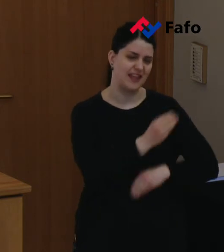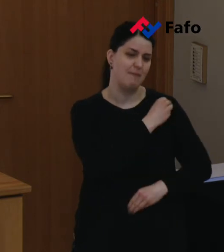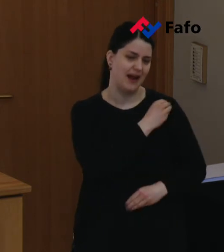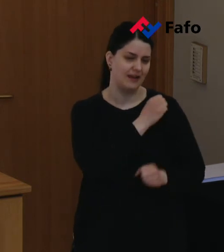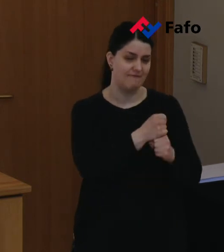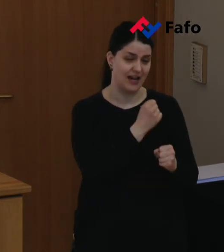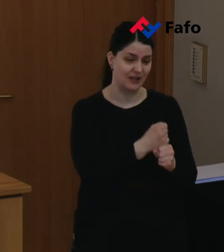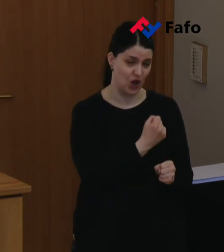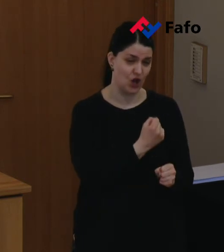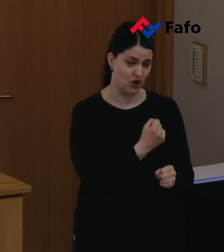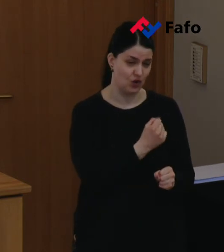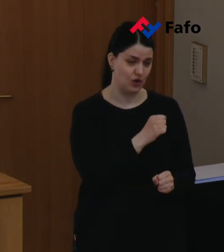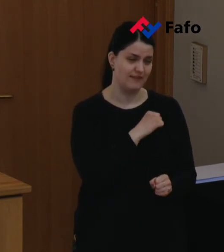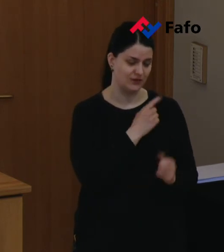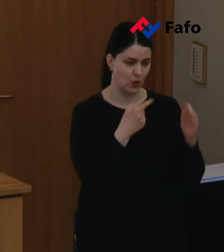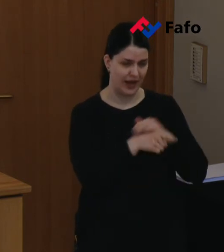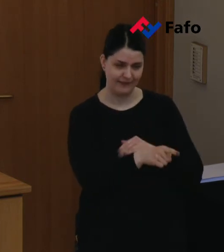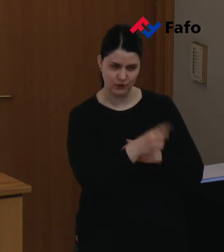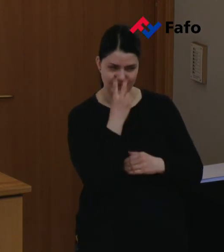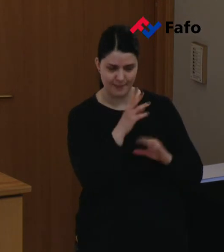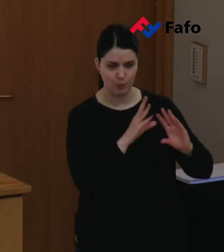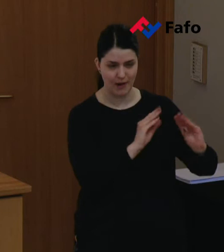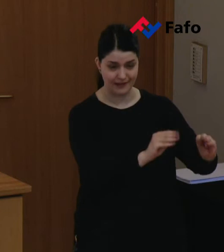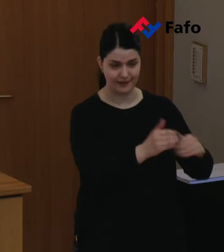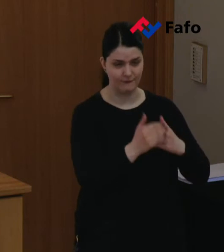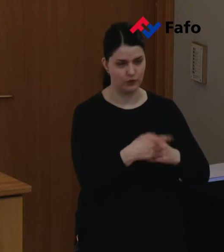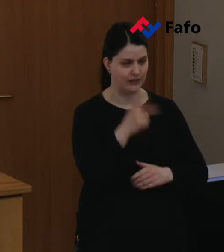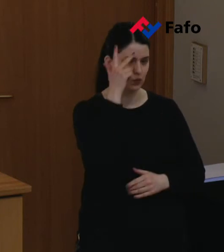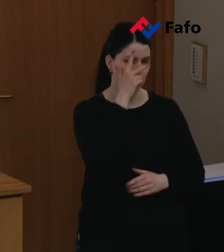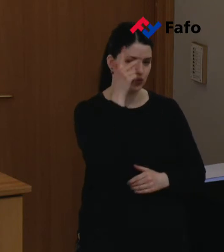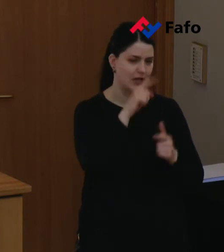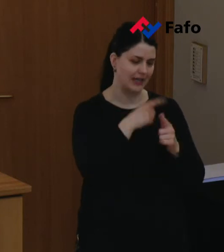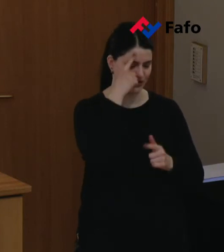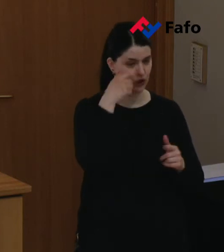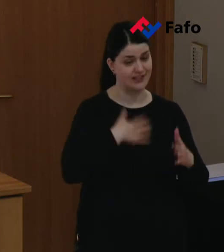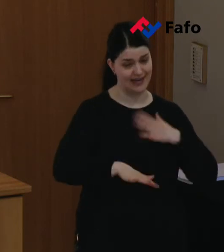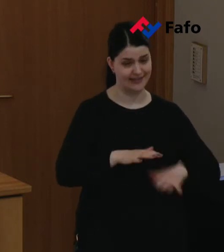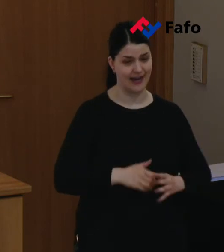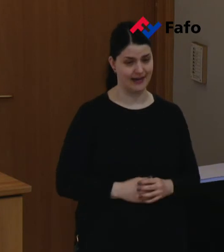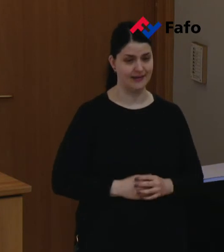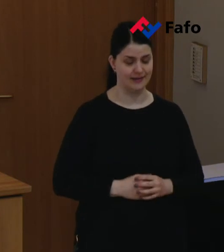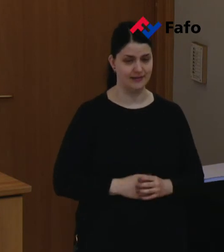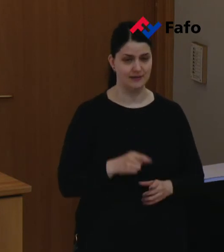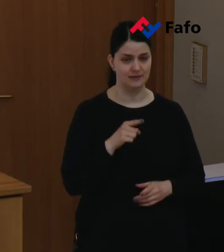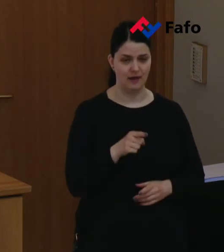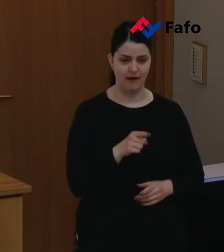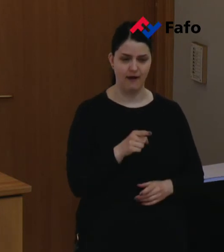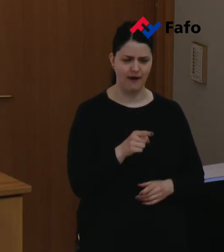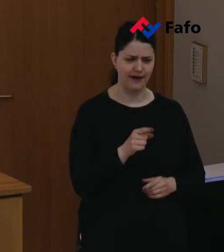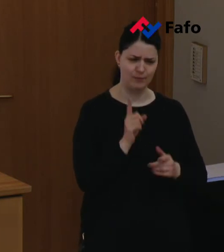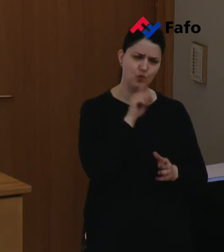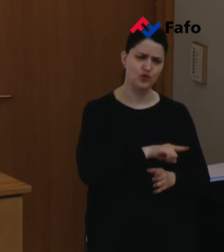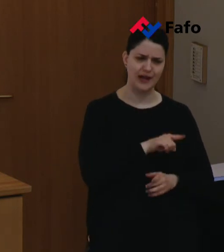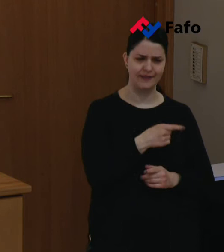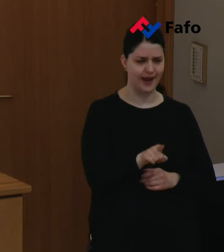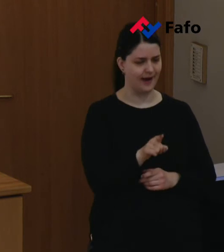når man går inn og skal se på bedring i forhold til rus og psykisk helse, så det brått de